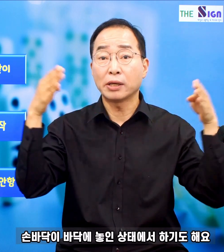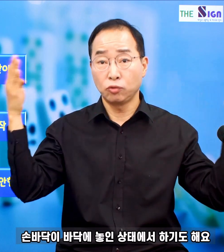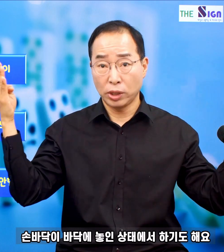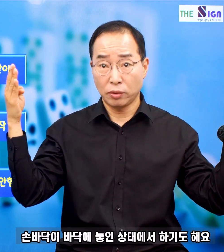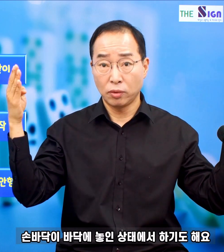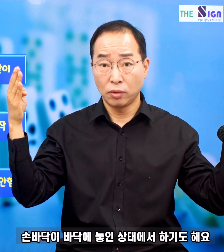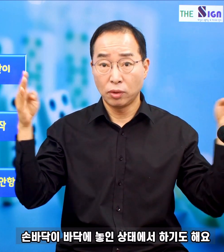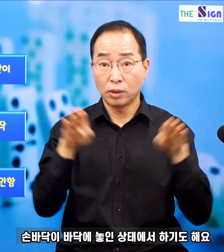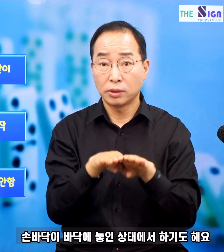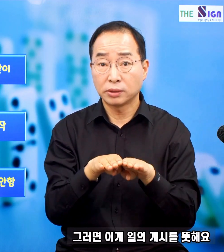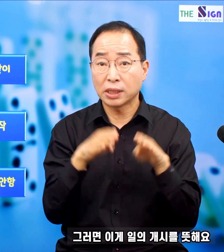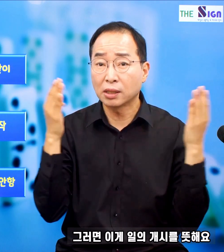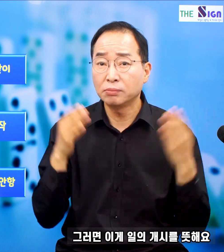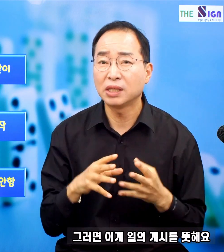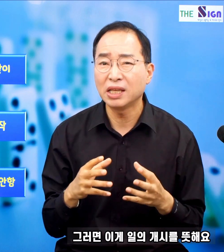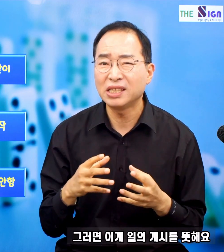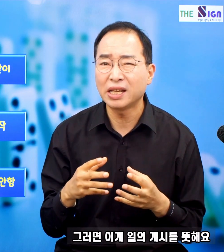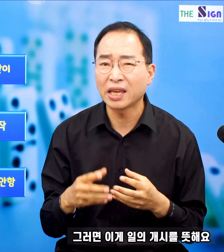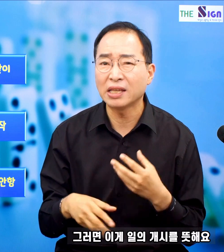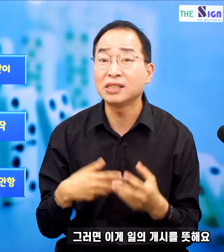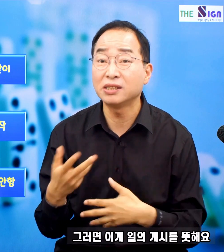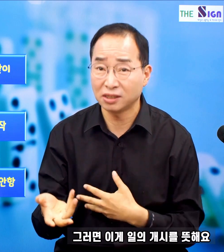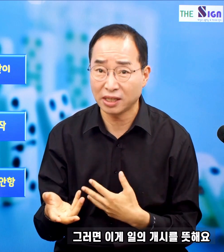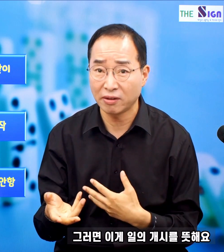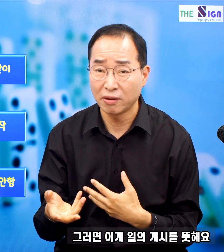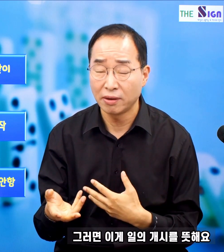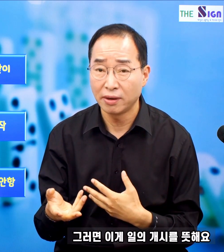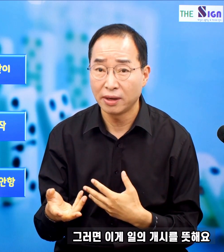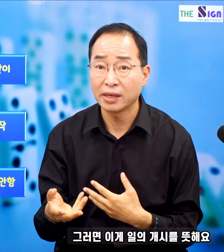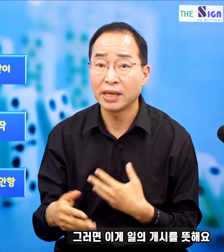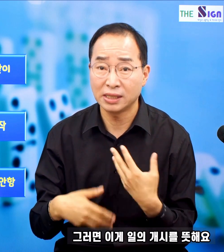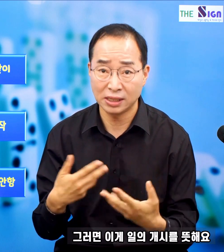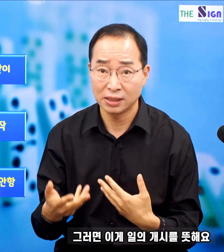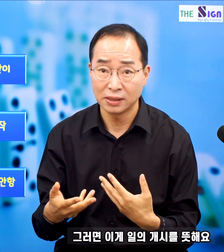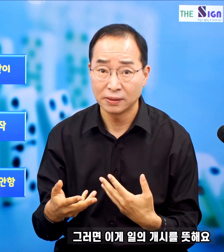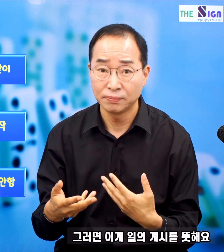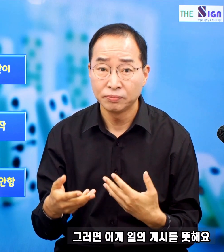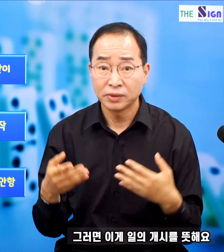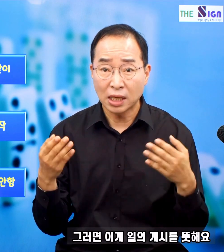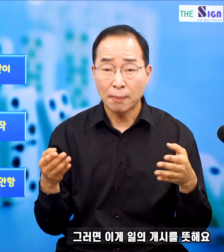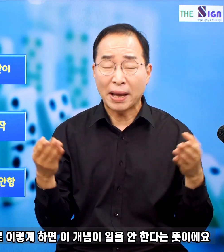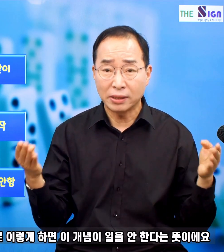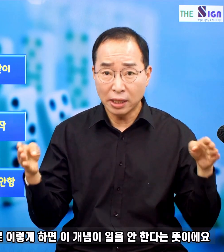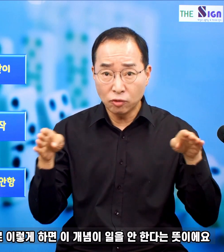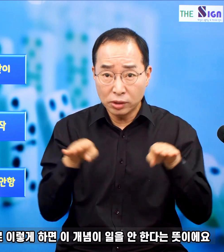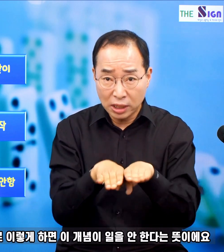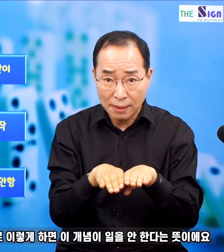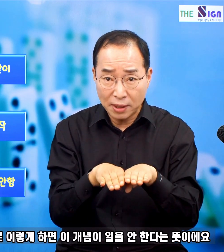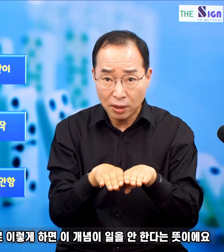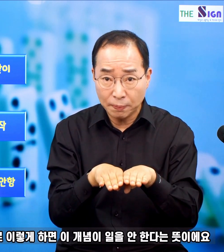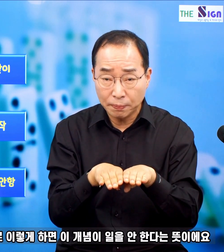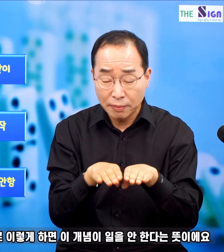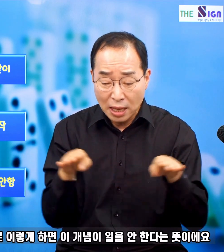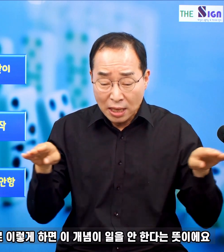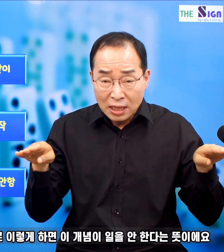해요. 자, 그럼 이게 일의 개시를 뜻해요. 개시. 자, 반대로 이렇게 하면